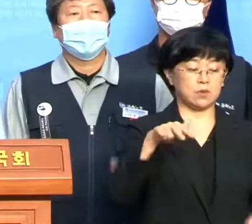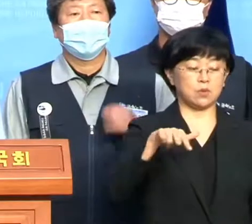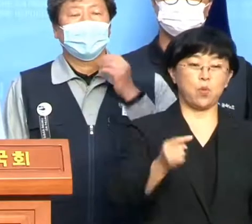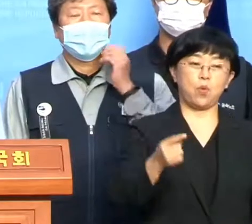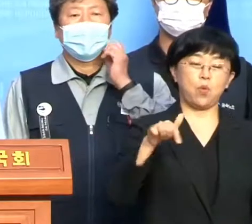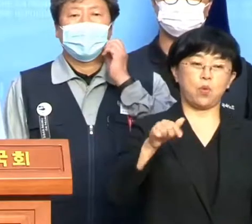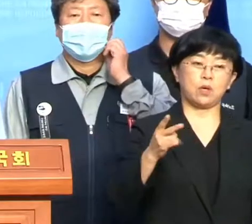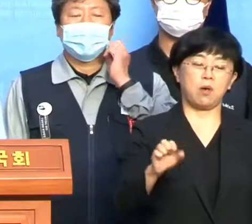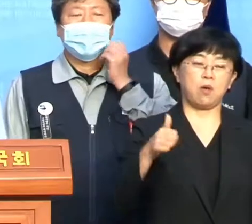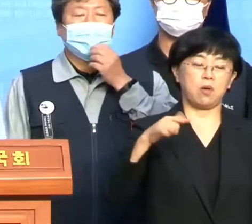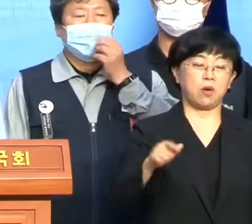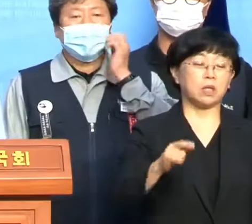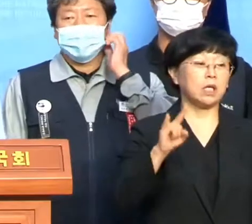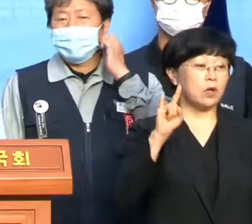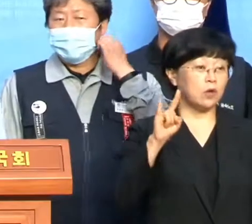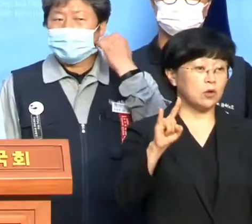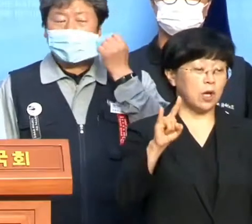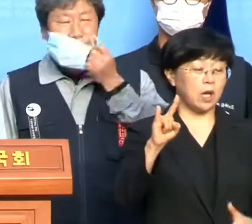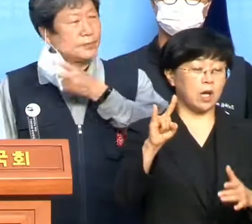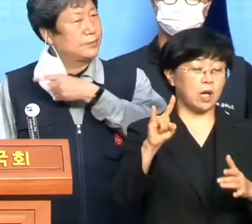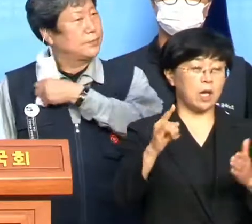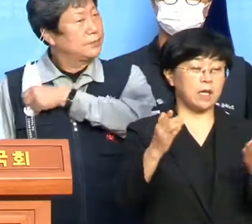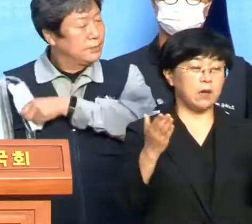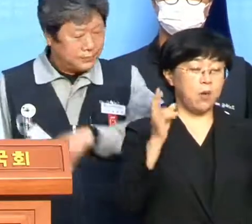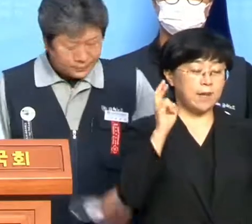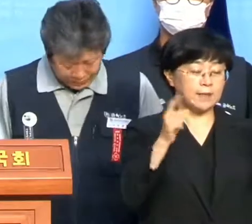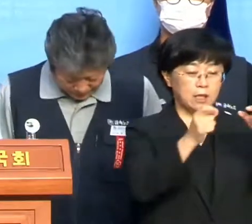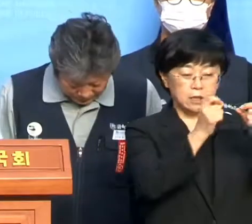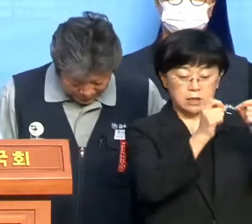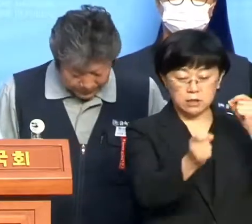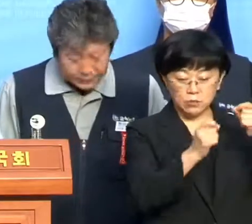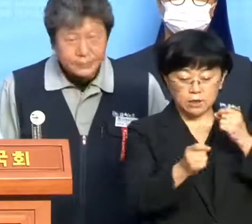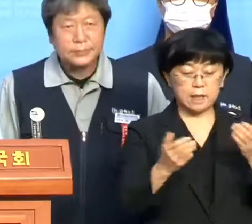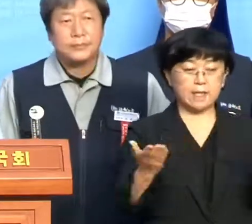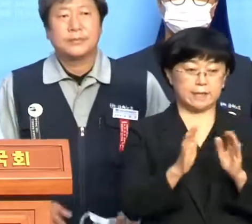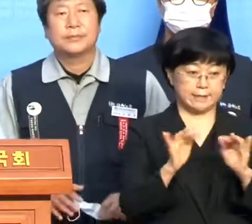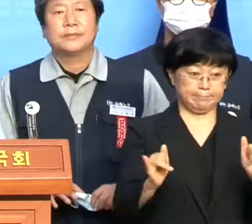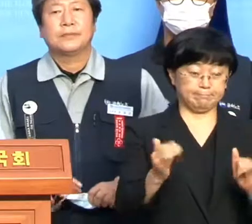인건 현대 정 주목 지부 지부장 님 오셨습니다